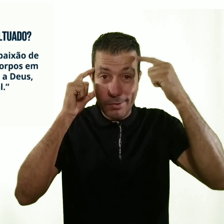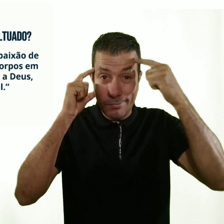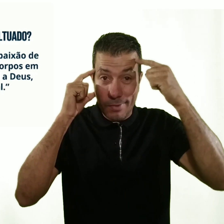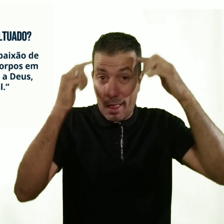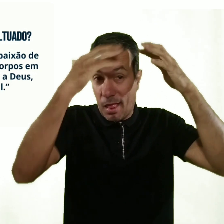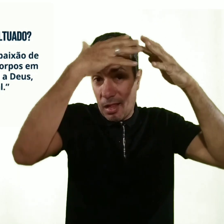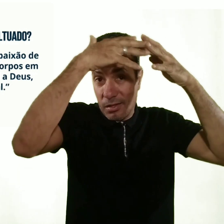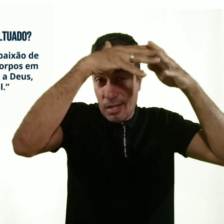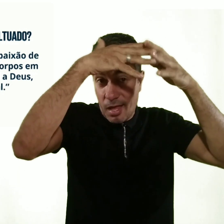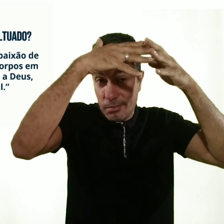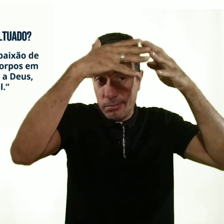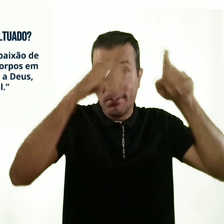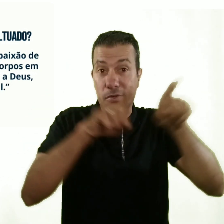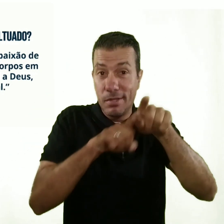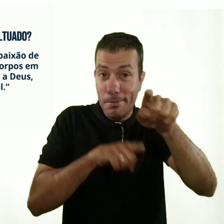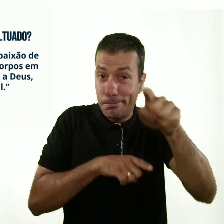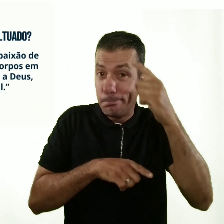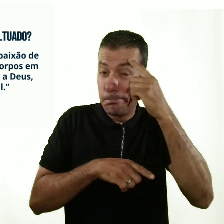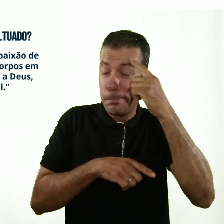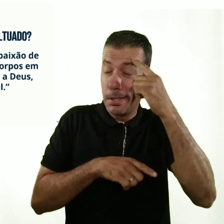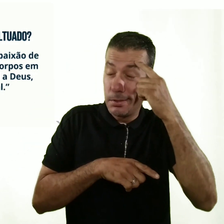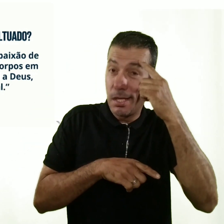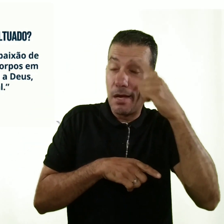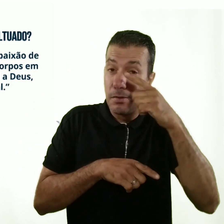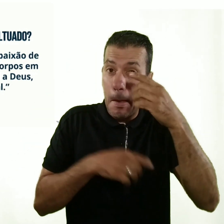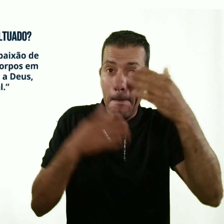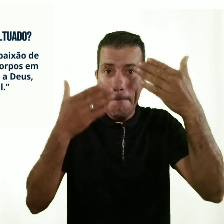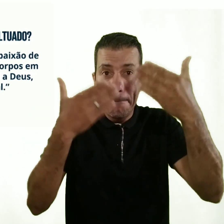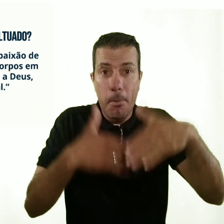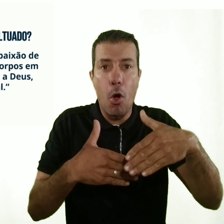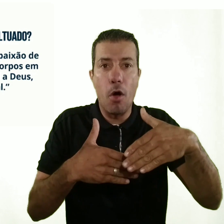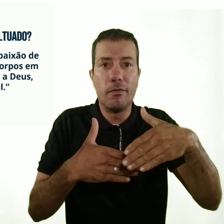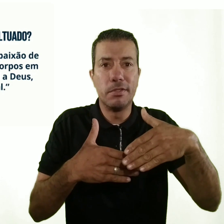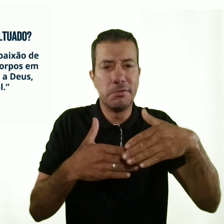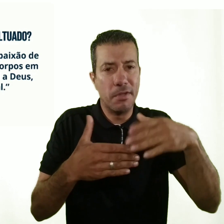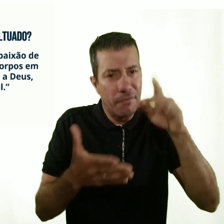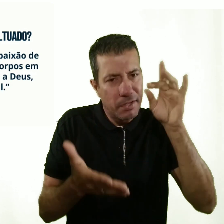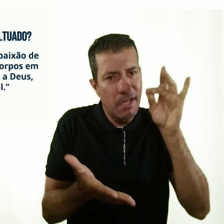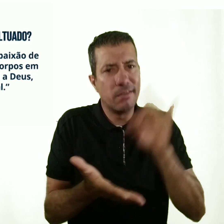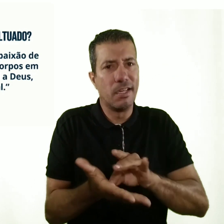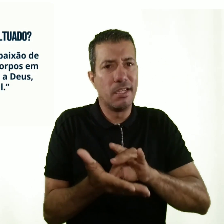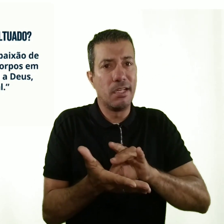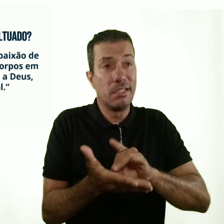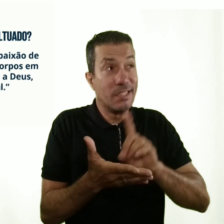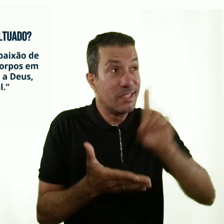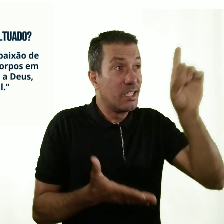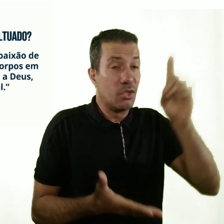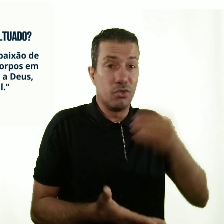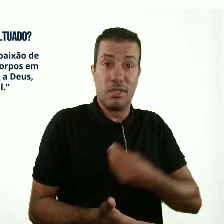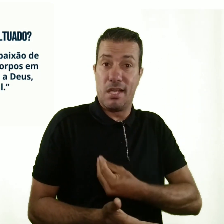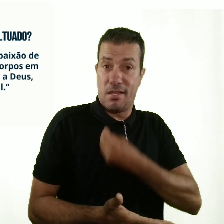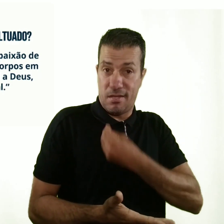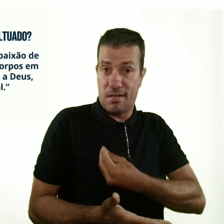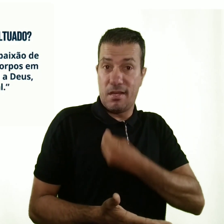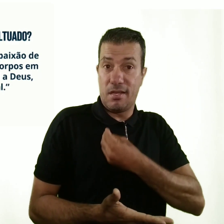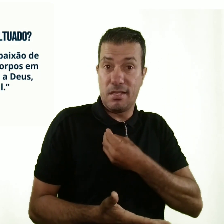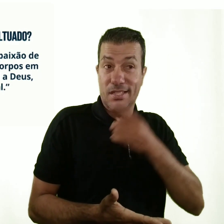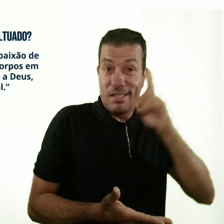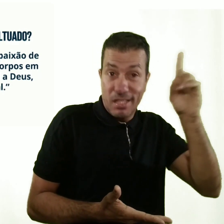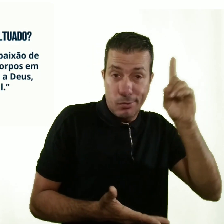Para você pensar, eu vou te dar provas concretas que eu existo e que eu escrevi esse livro.